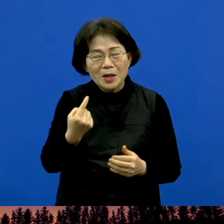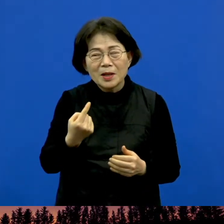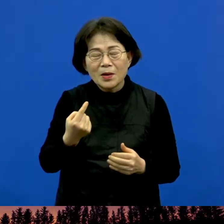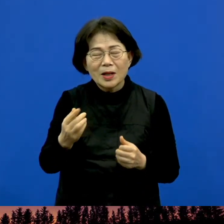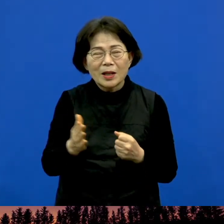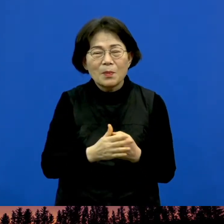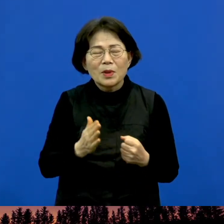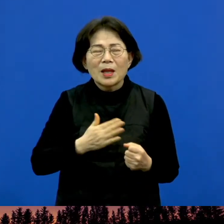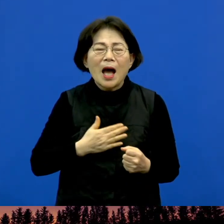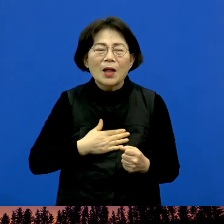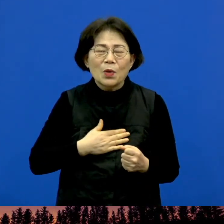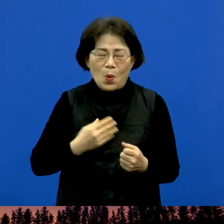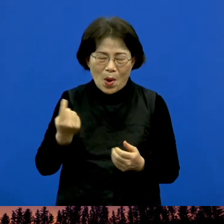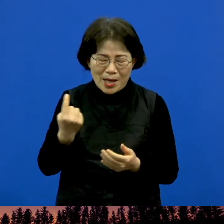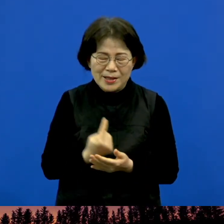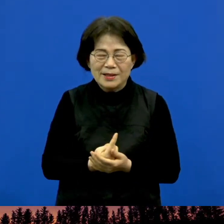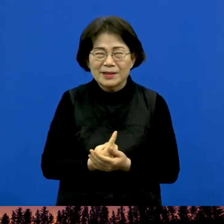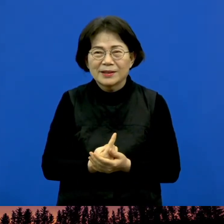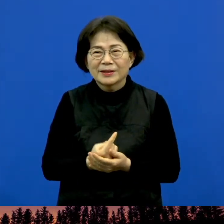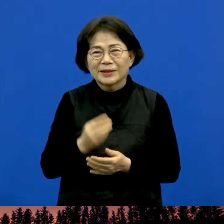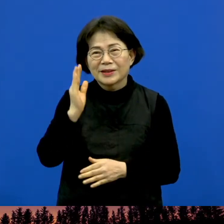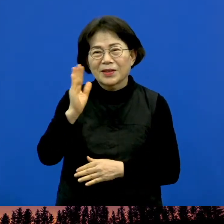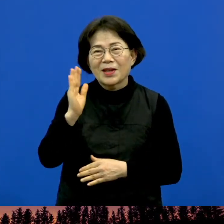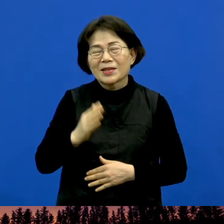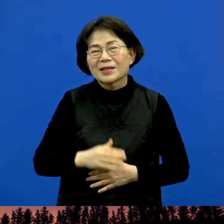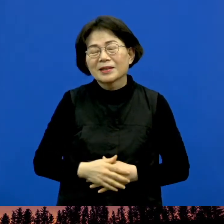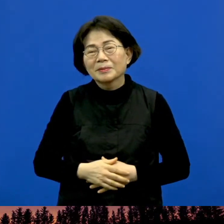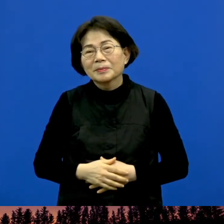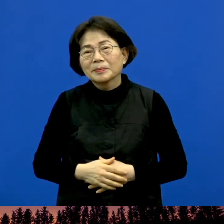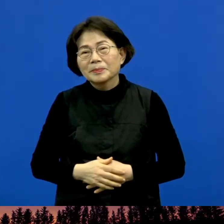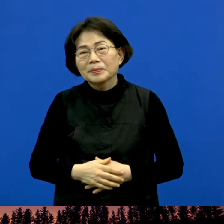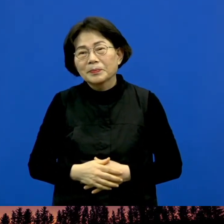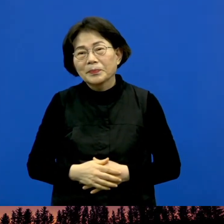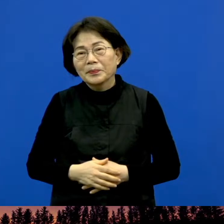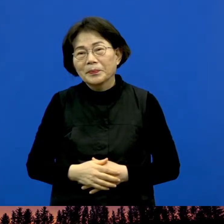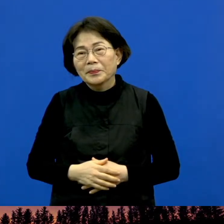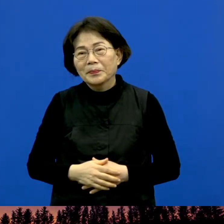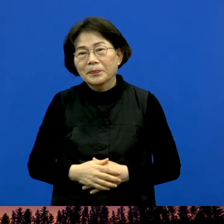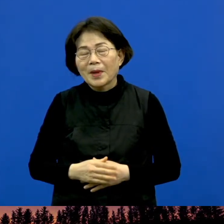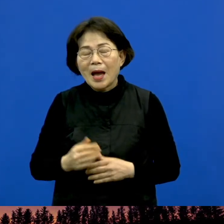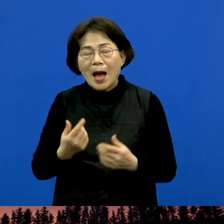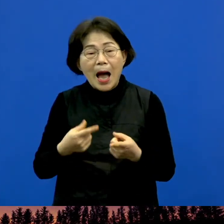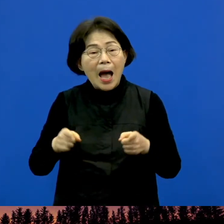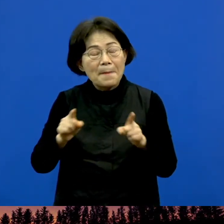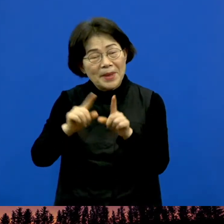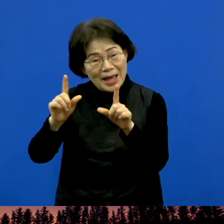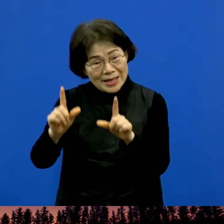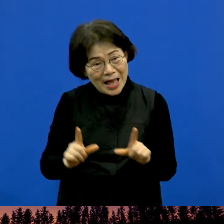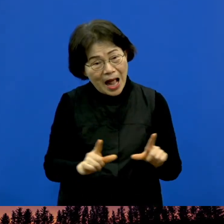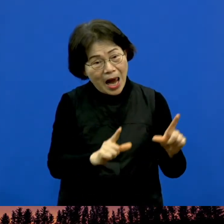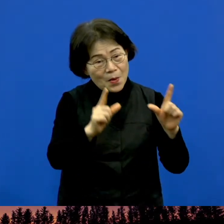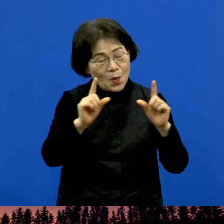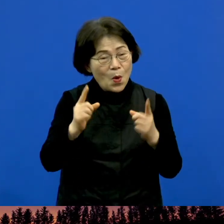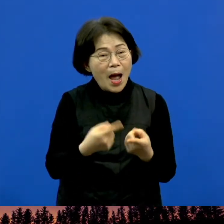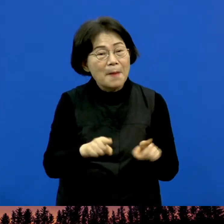저는 여러분들 때문에 삽니다. 오시니까 같이 살아도 같이 살고 죽어도 같이